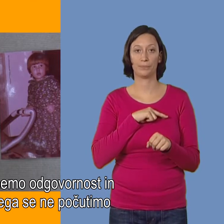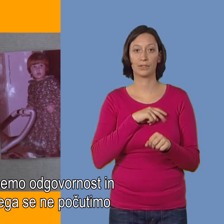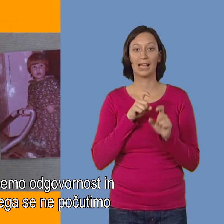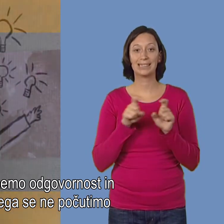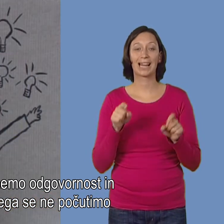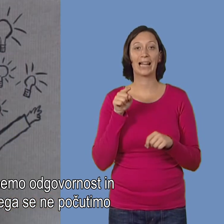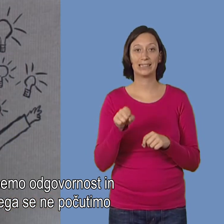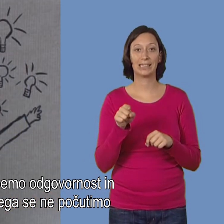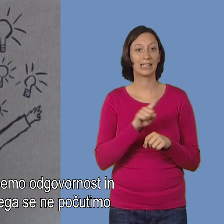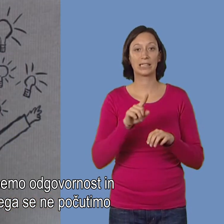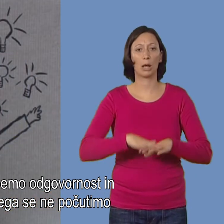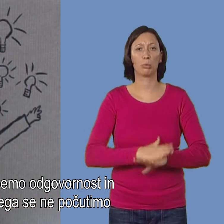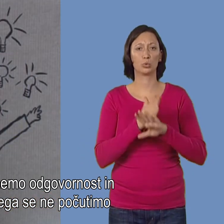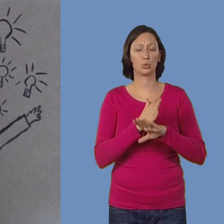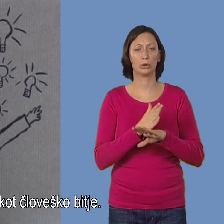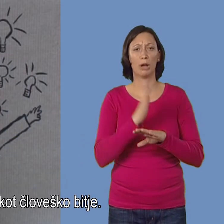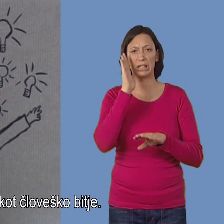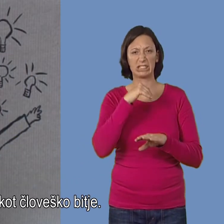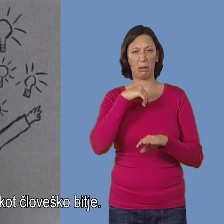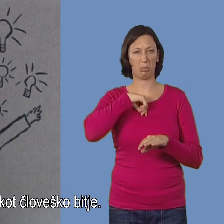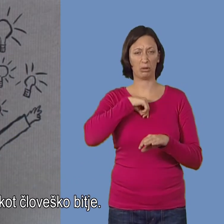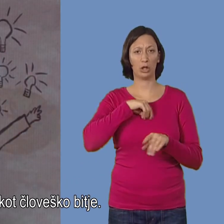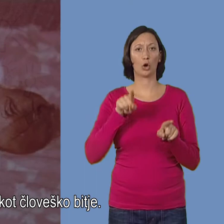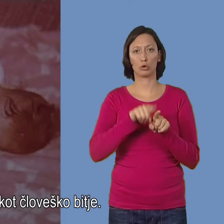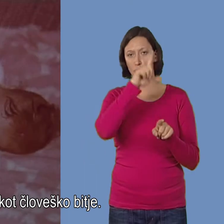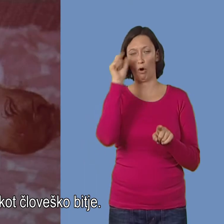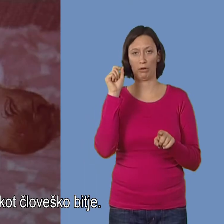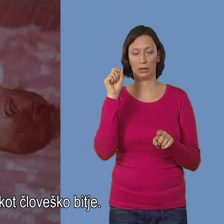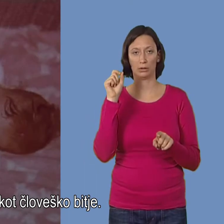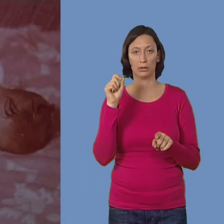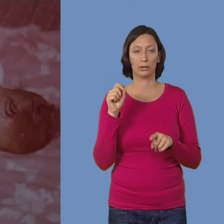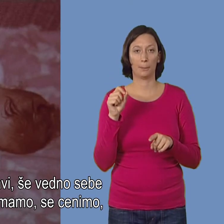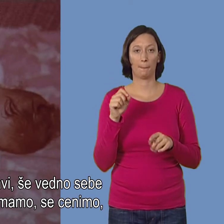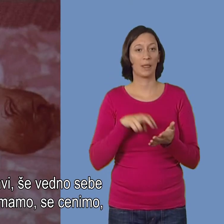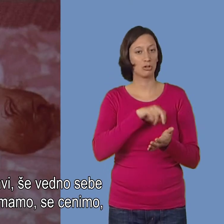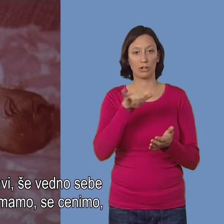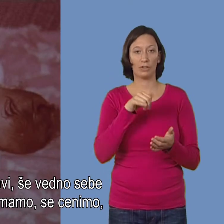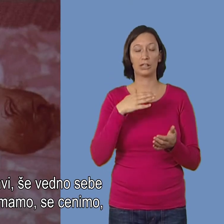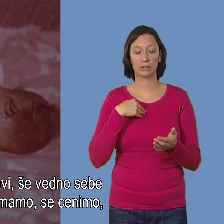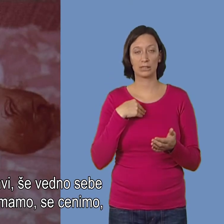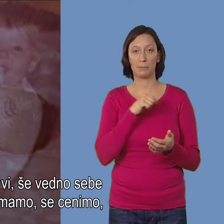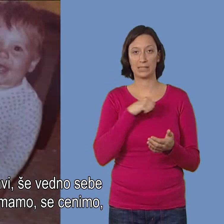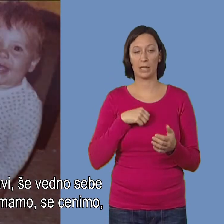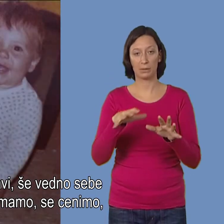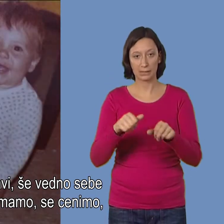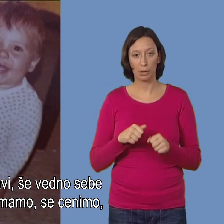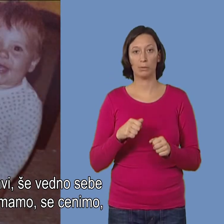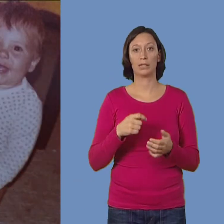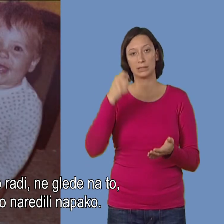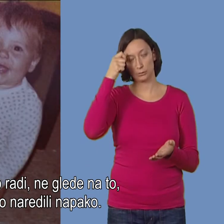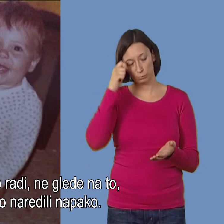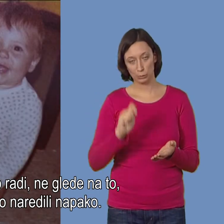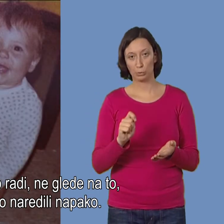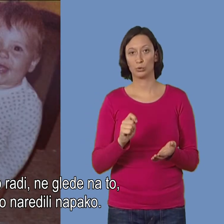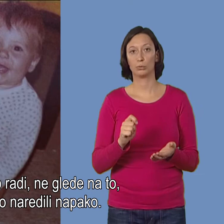in zaradi tega se ne počutimo slabo kot človeško bitje. Se pravi, še vedno sebe sprejemamo, se cenimo, se